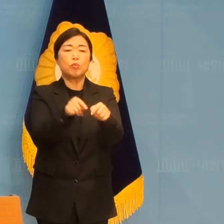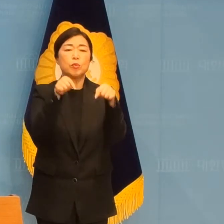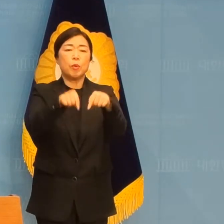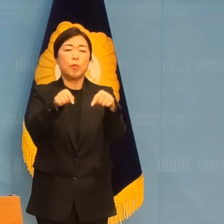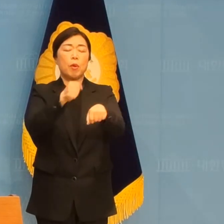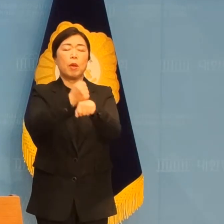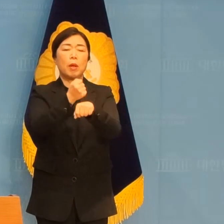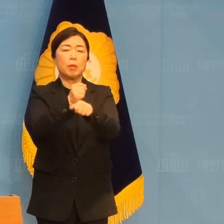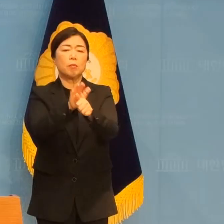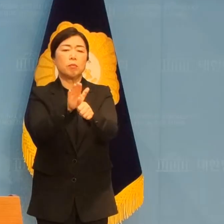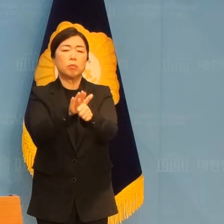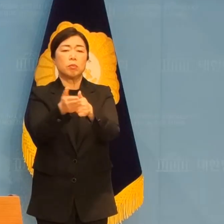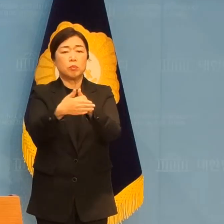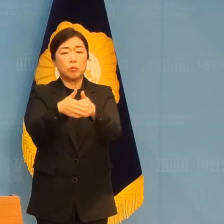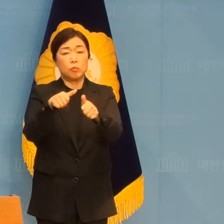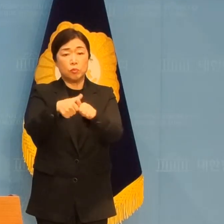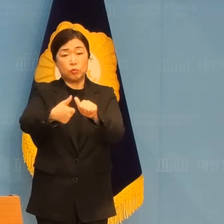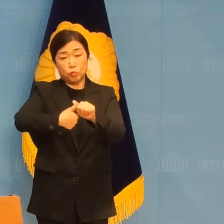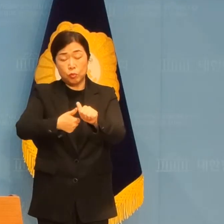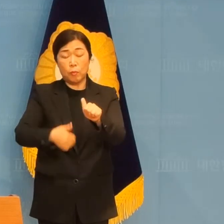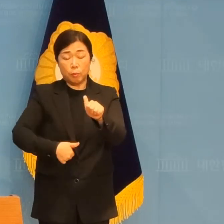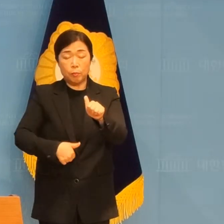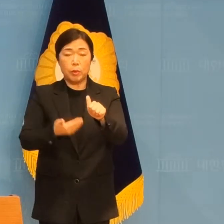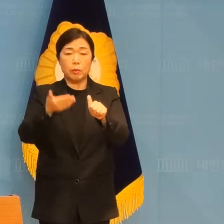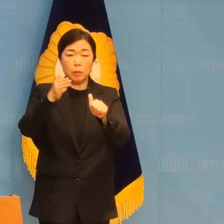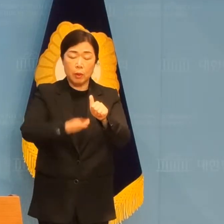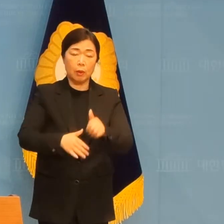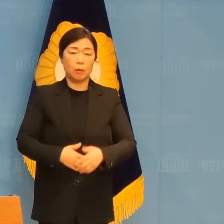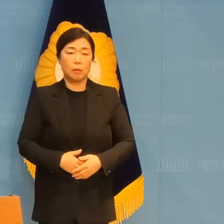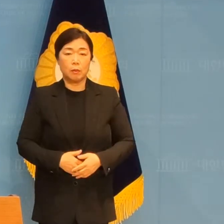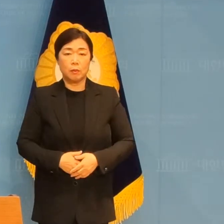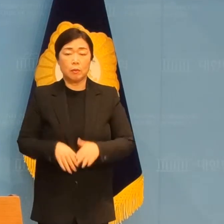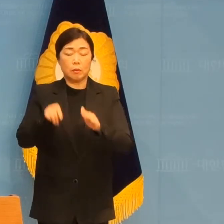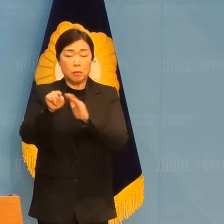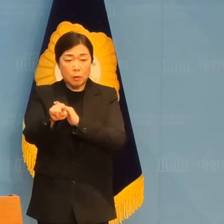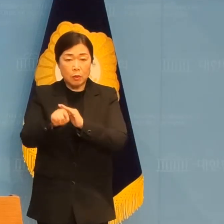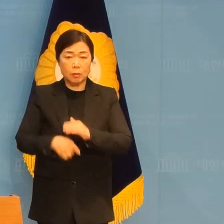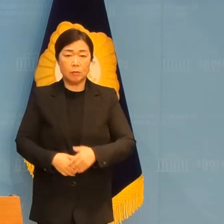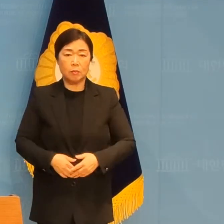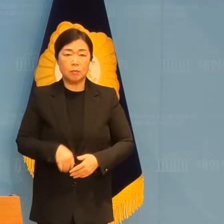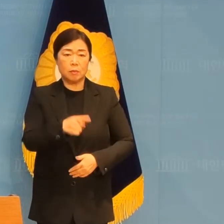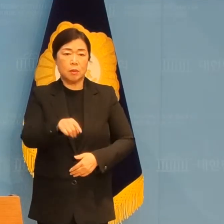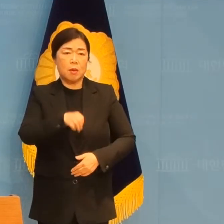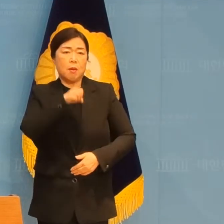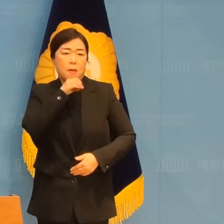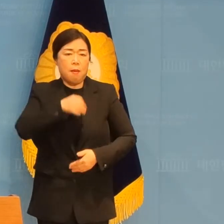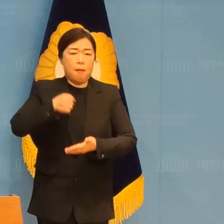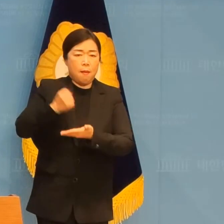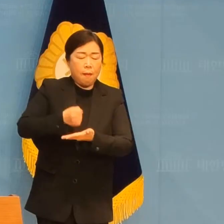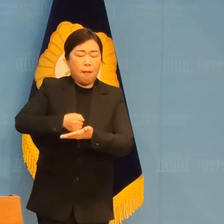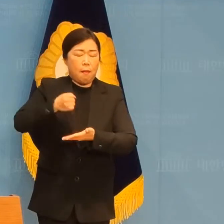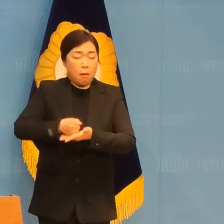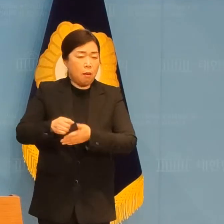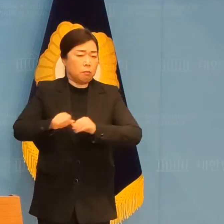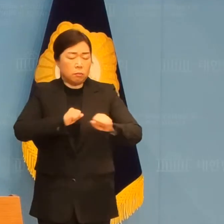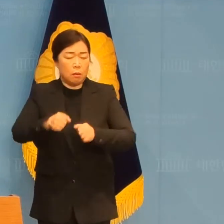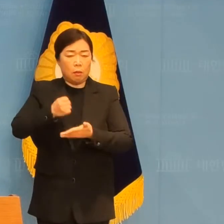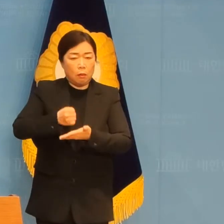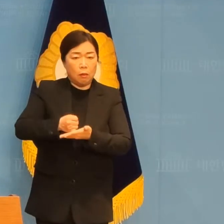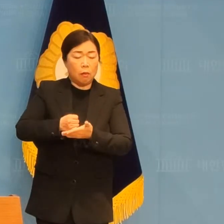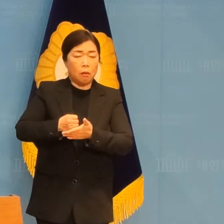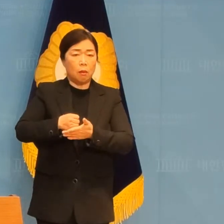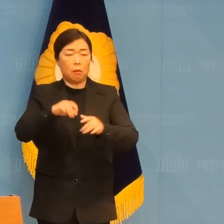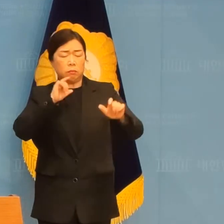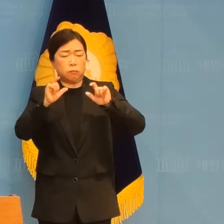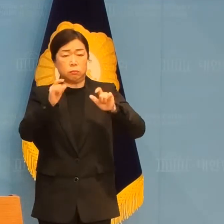총리는 현장에서 숨이 턱 막힌다, 국민이 이해하겠느냐, 진짜 이상하다,